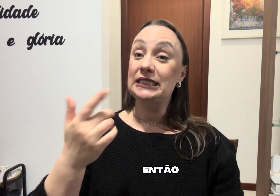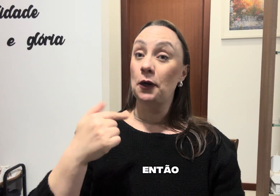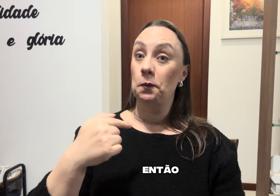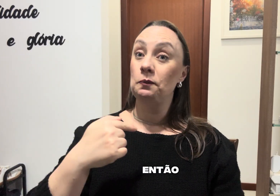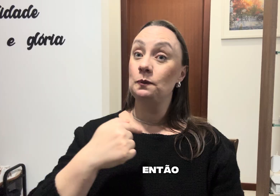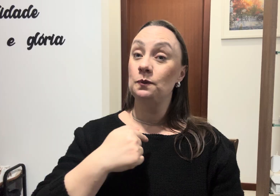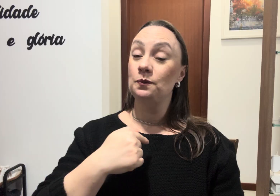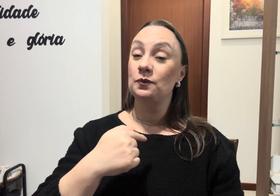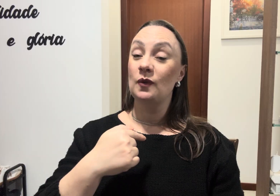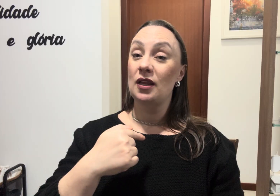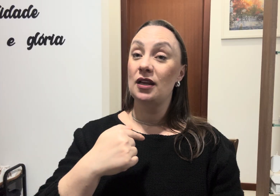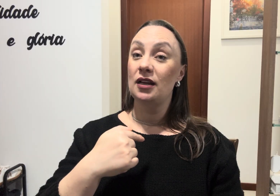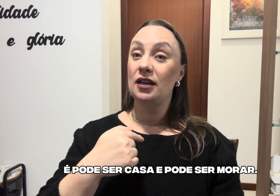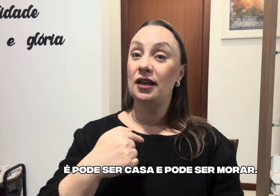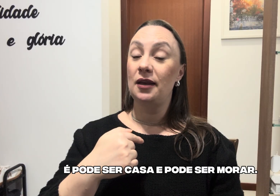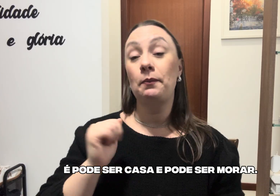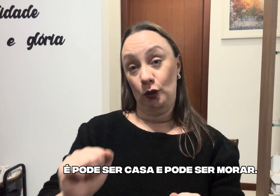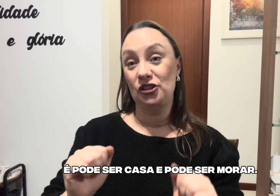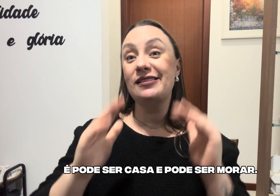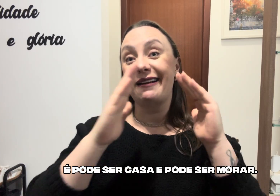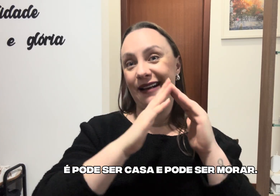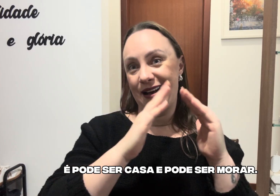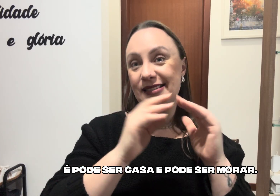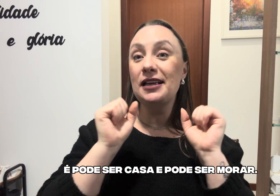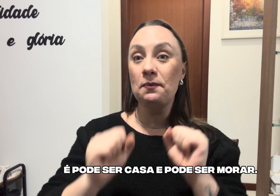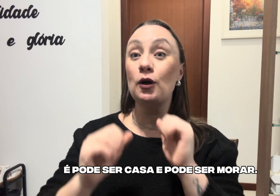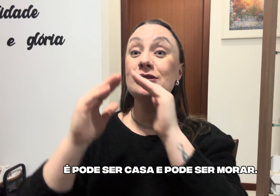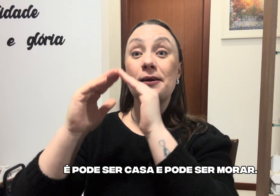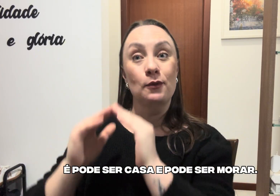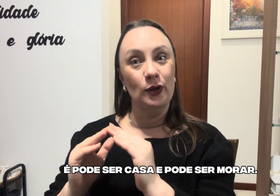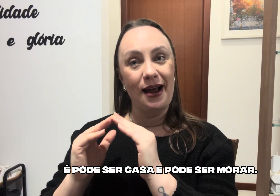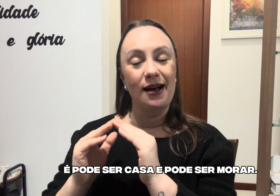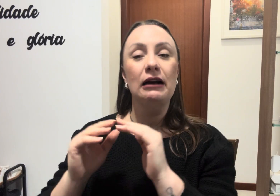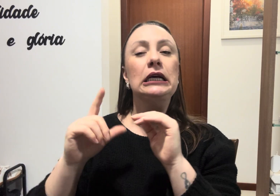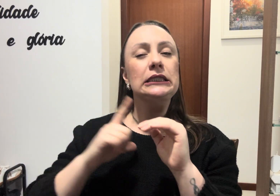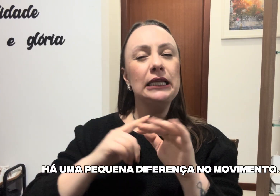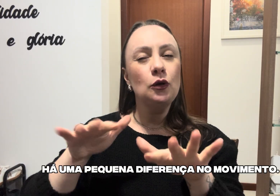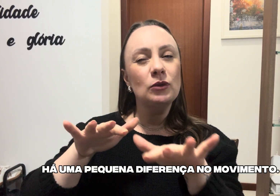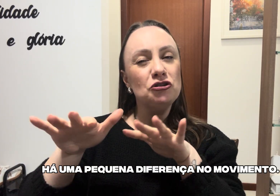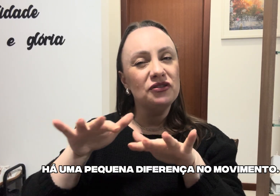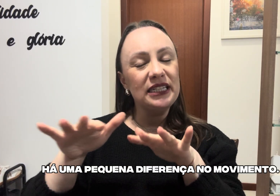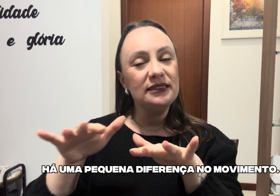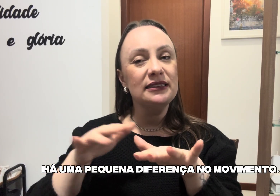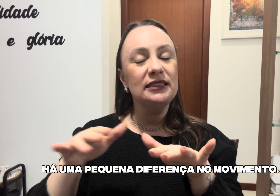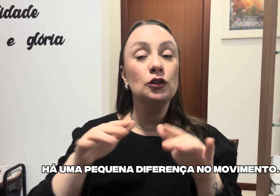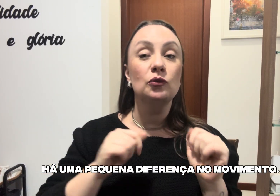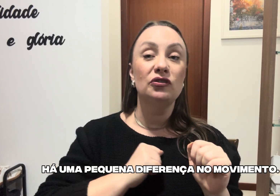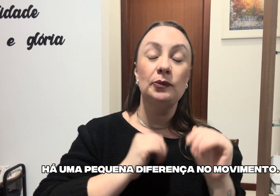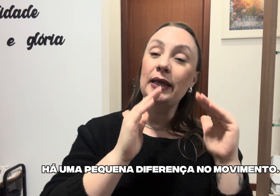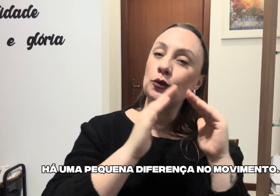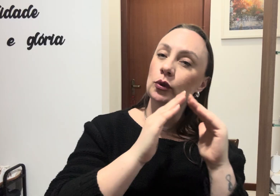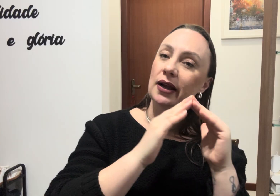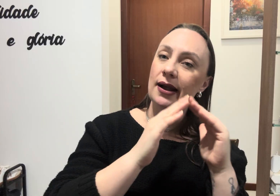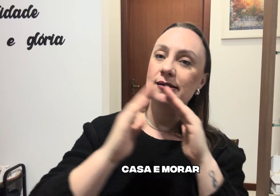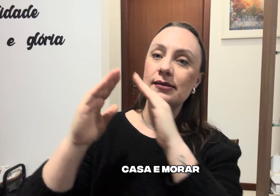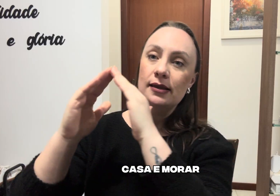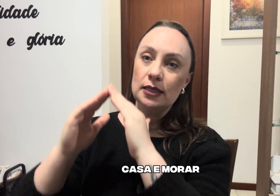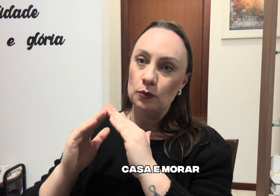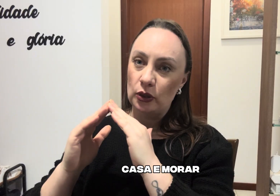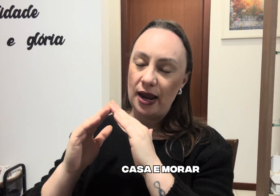Então, pode ser casa e pode ser morar. Tem uma diferençazinha no movimento, casa e